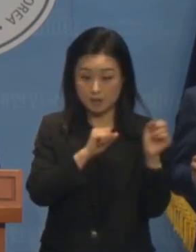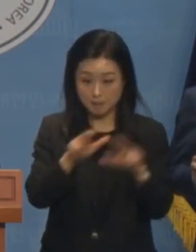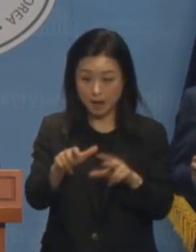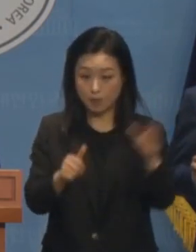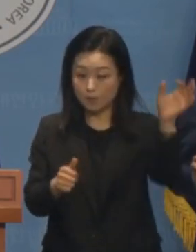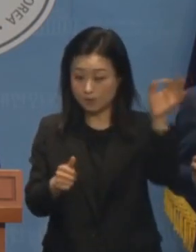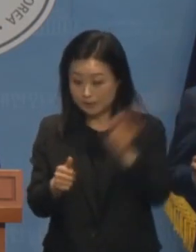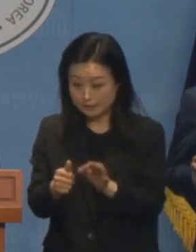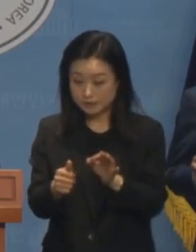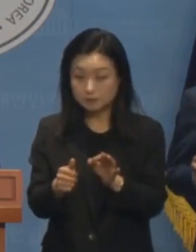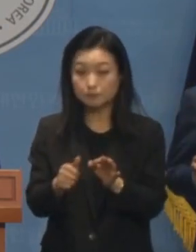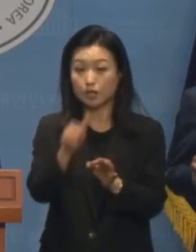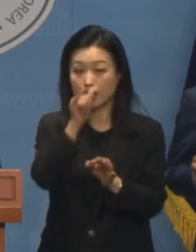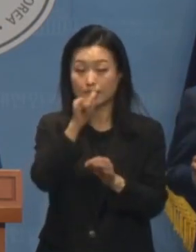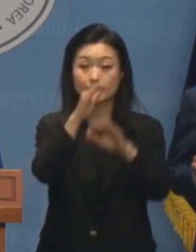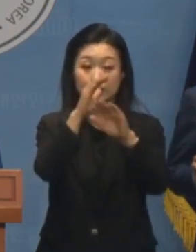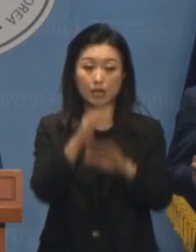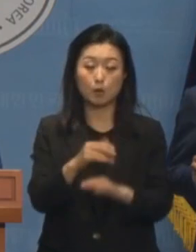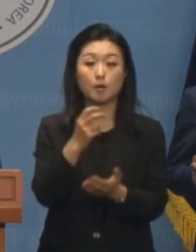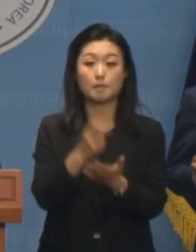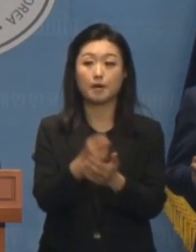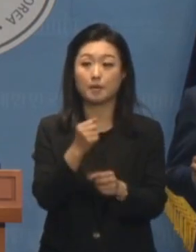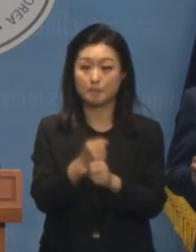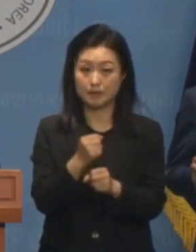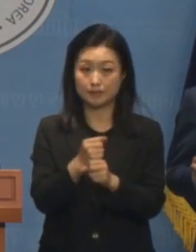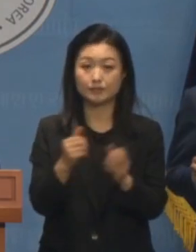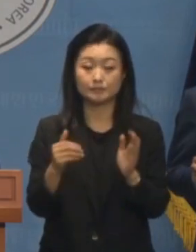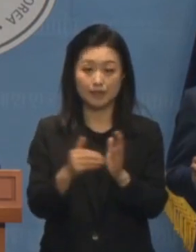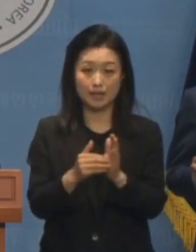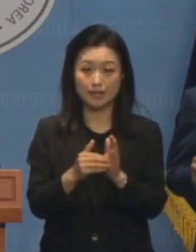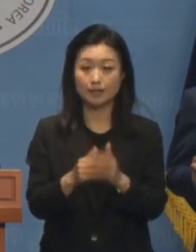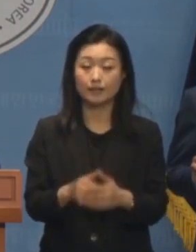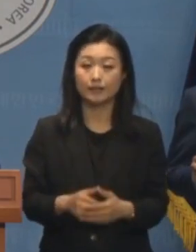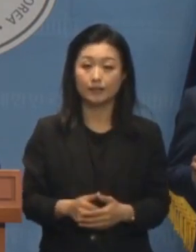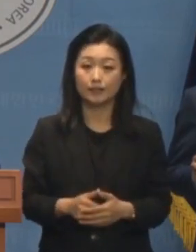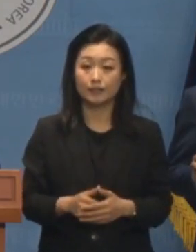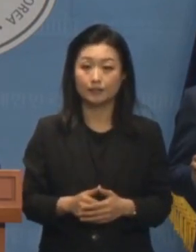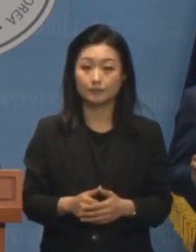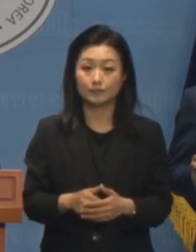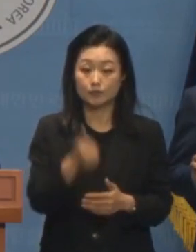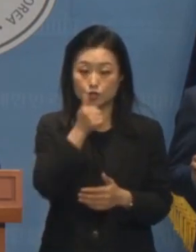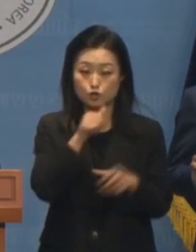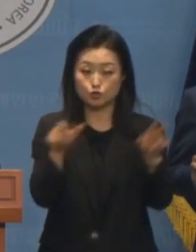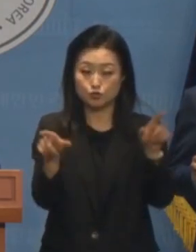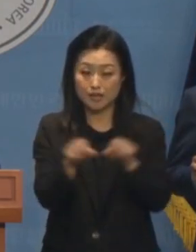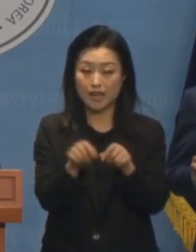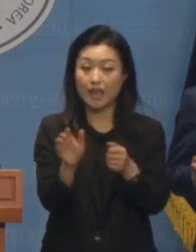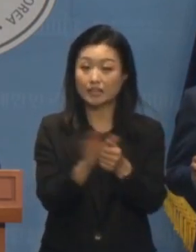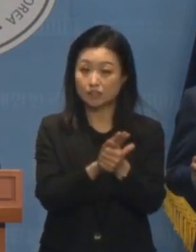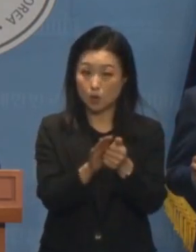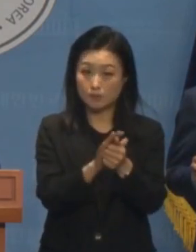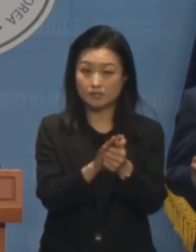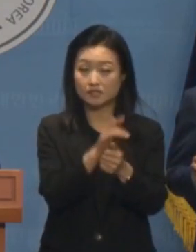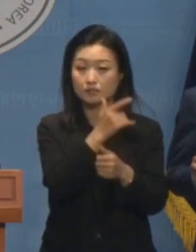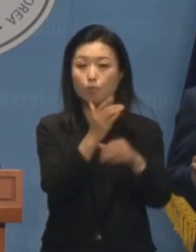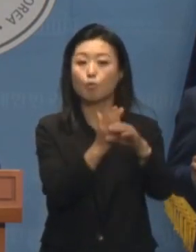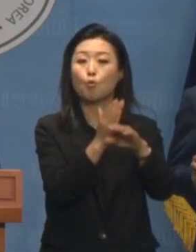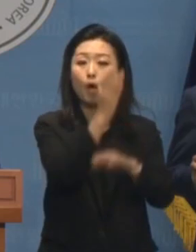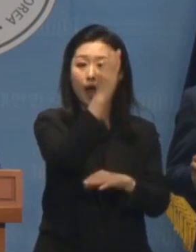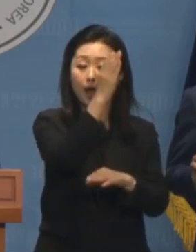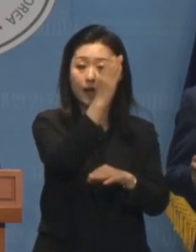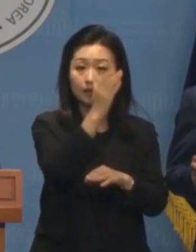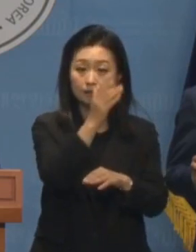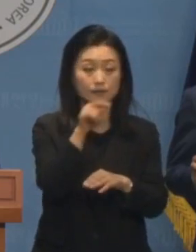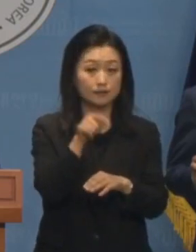사업자에게 지급하도록 하는 내용을 넣었습니다. 중개 서비스 대가를 과도하게